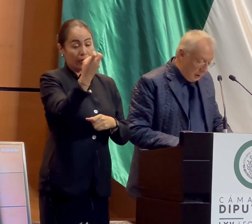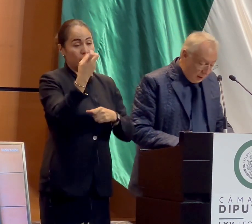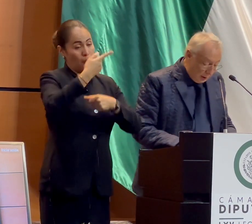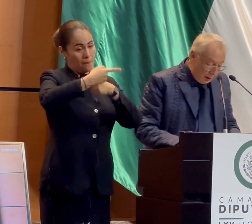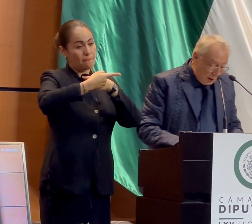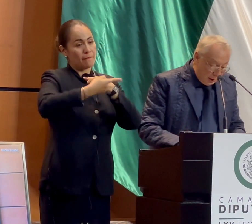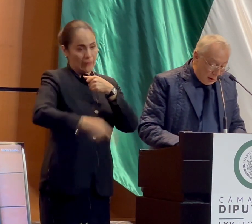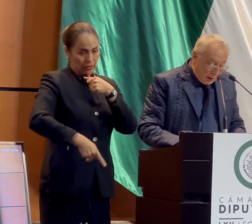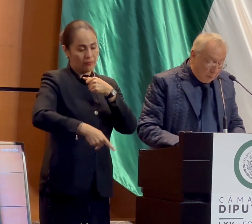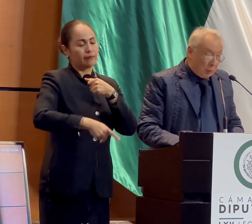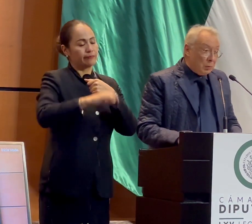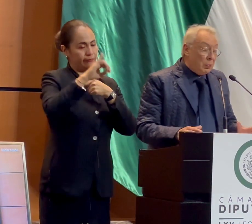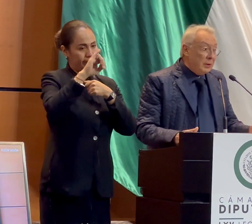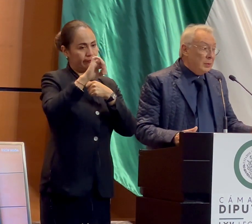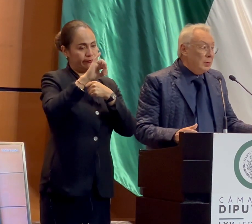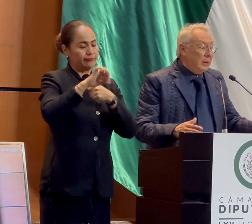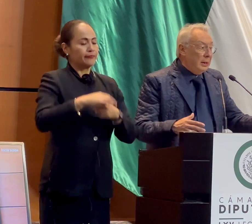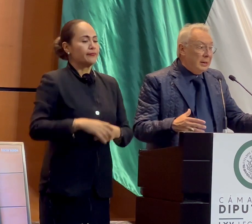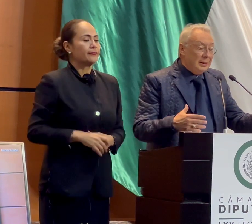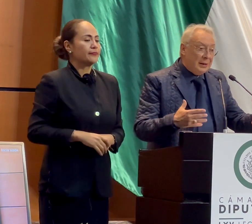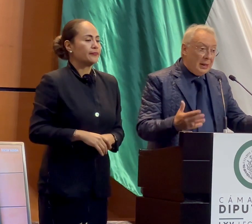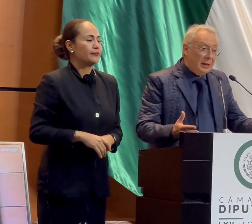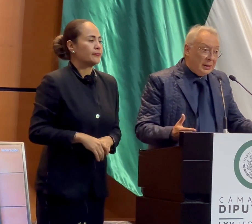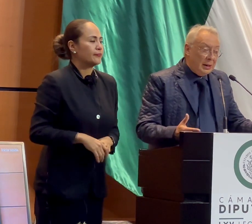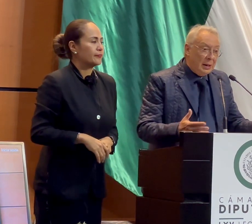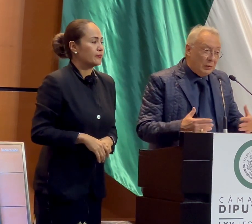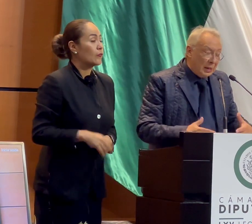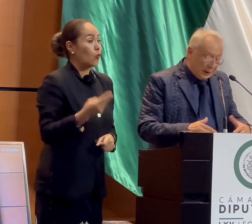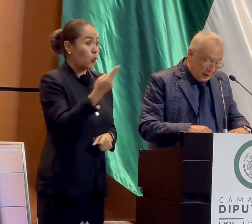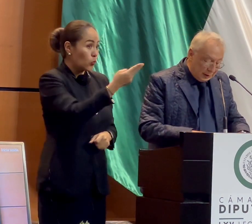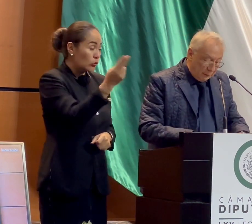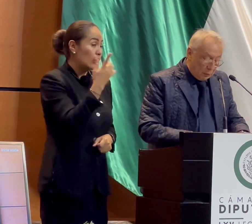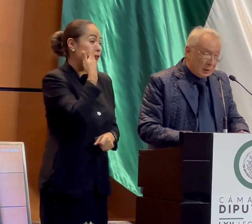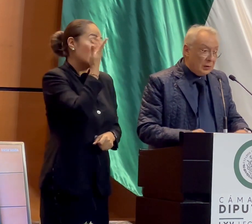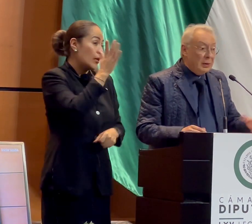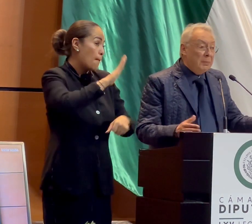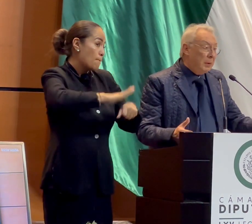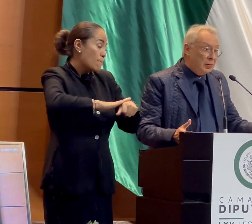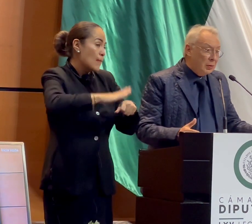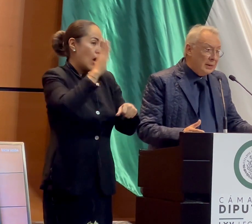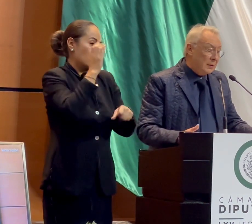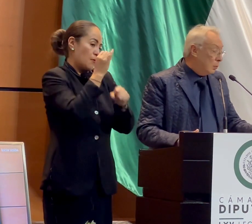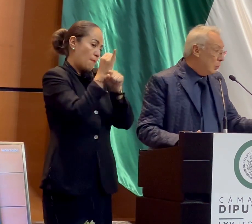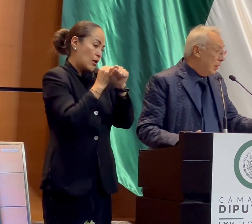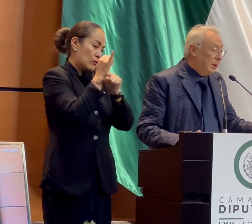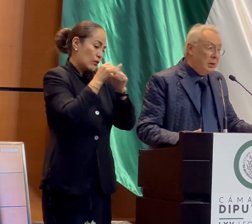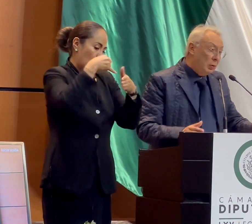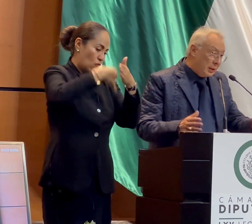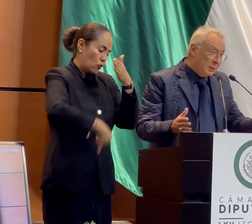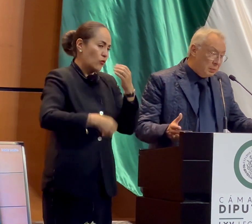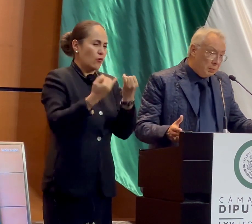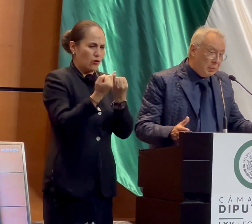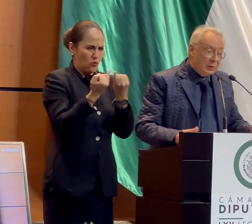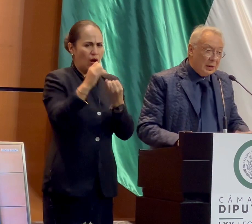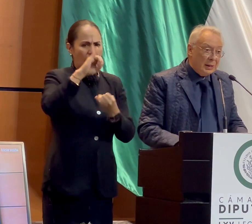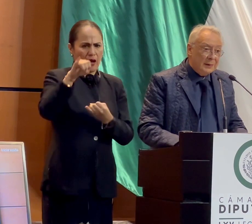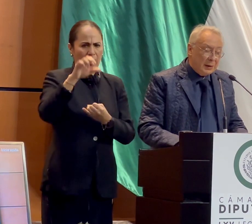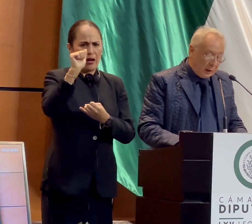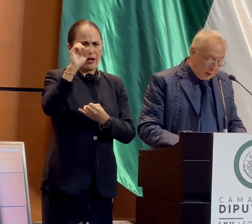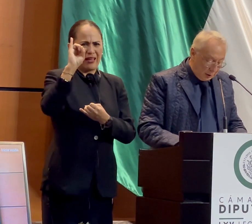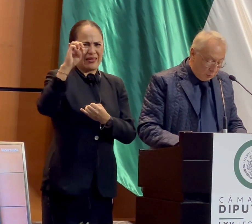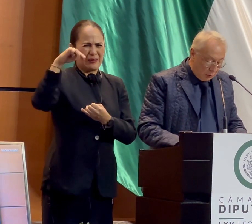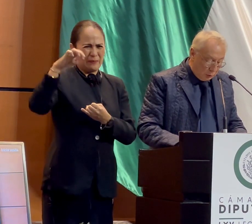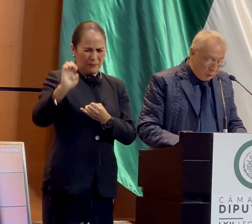implica. Por supuesto que si alguien quiere ahondar en esta información, hay personas como Jaime y otros